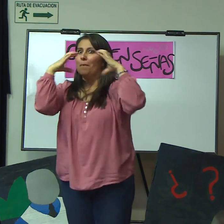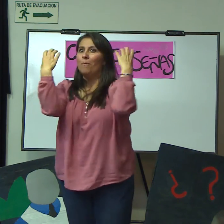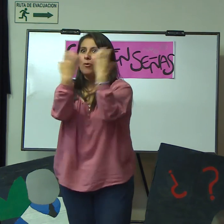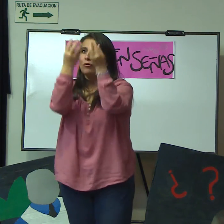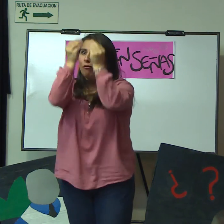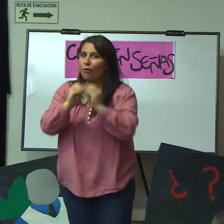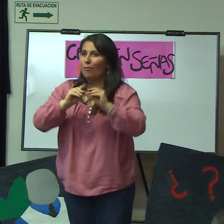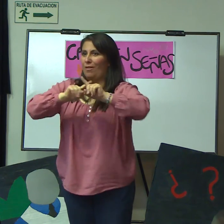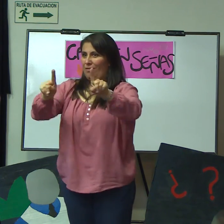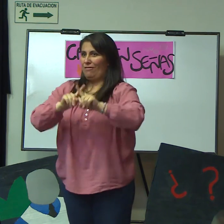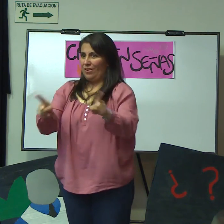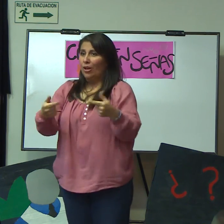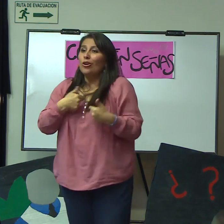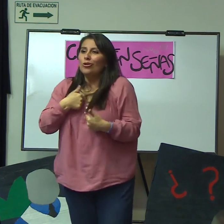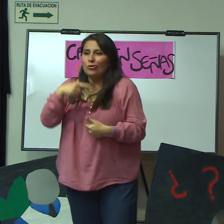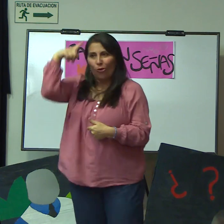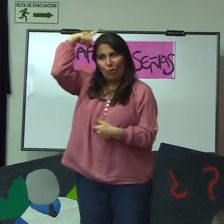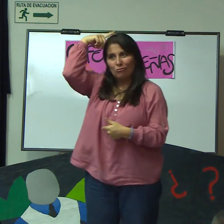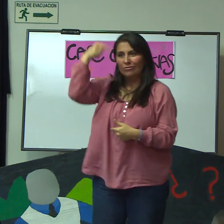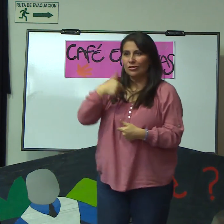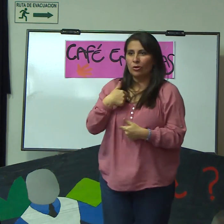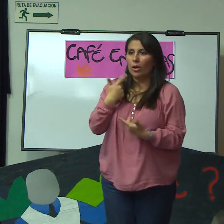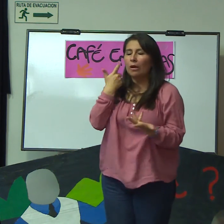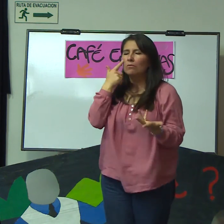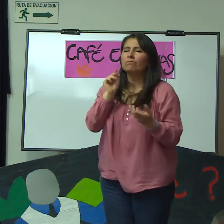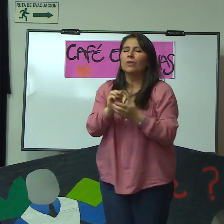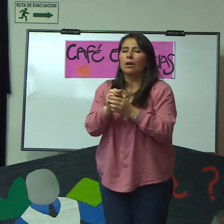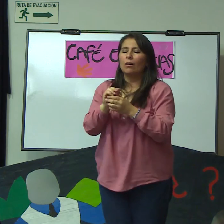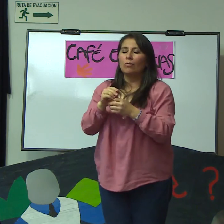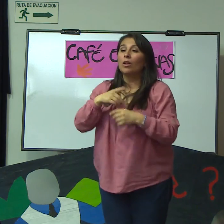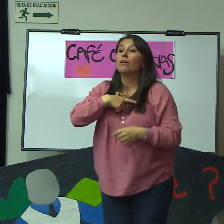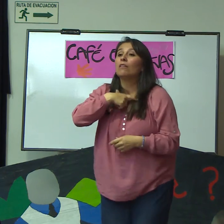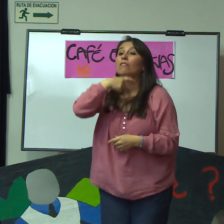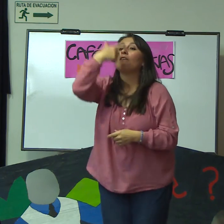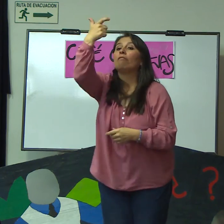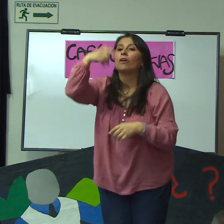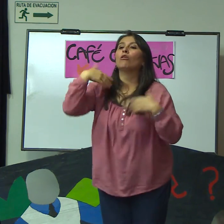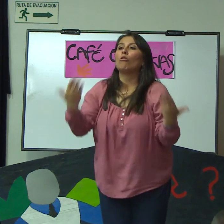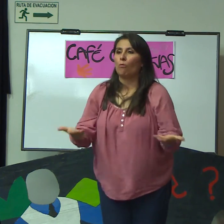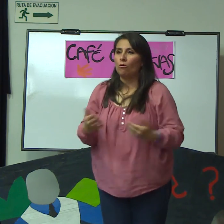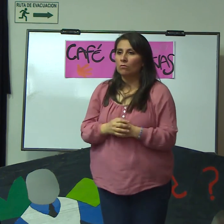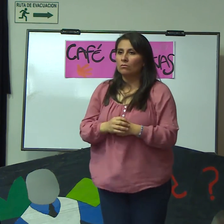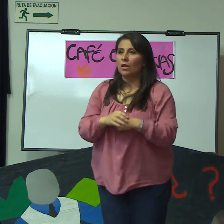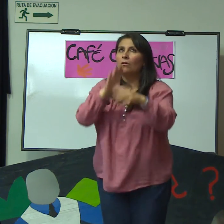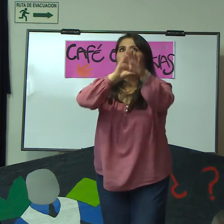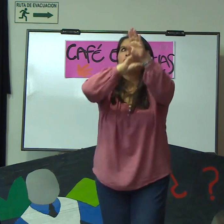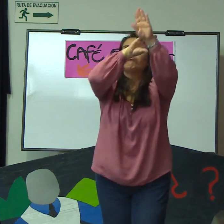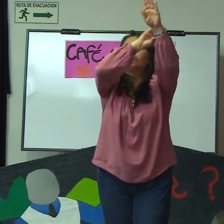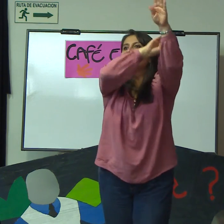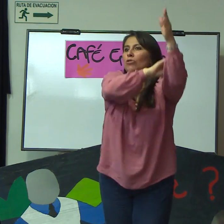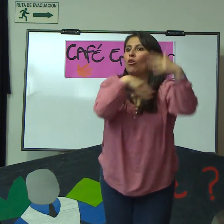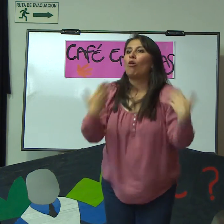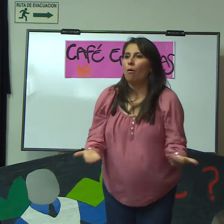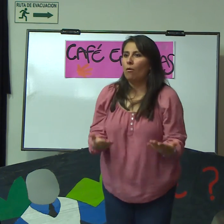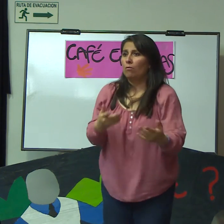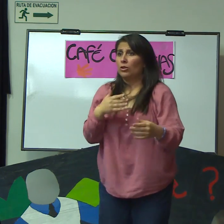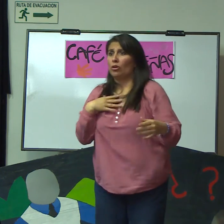saber cómo es una jirafa, porque para poder tocarla tendría que irme al África. Sí, la jirafa es un animal salvaje que no